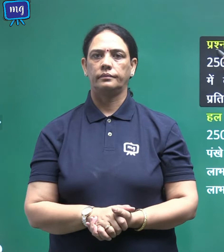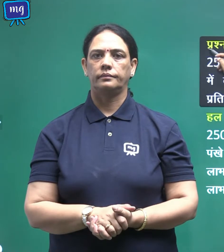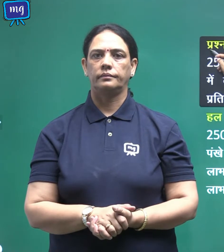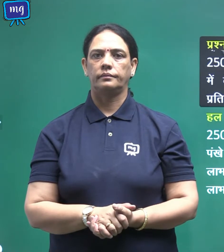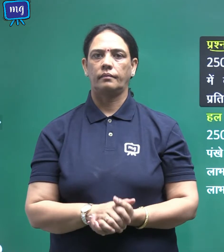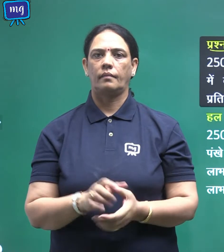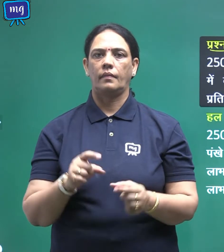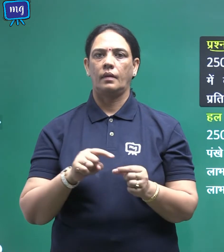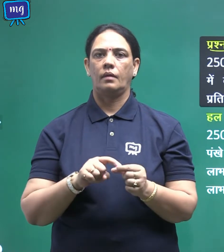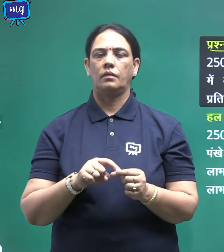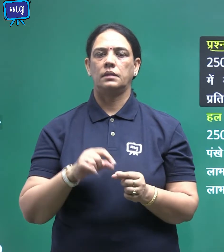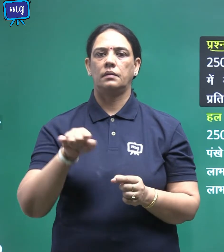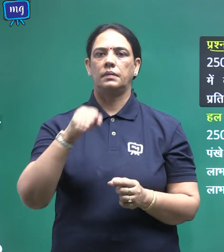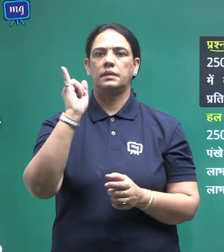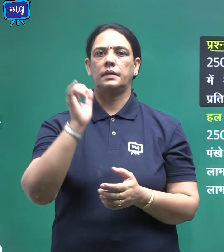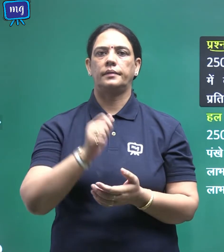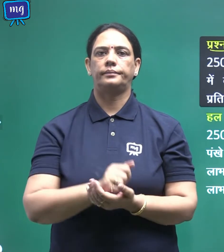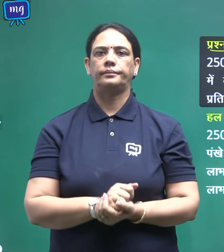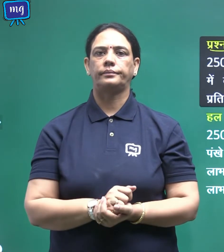प्रश्न नंबर 6,